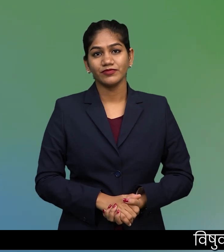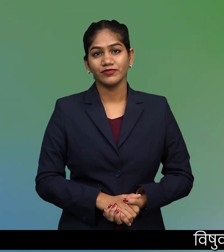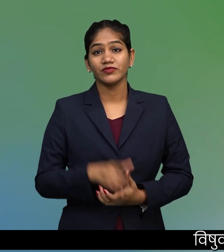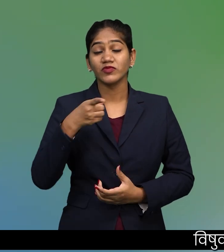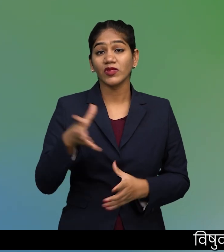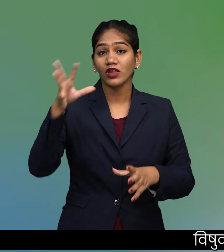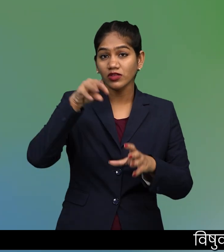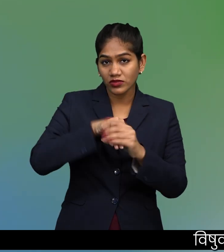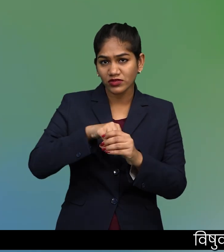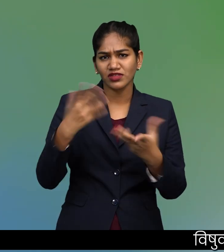विषुववृत्ताशी जुळतात.